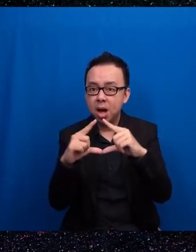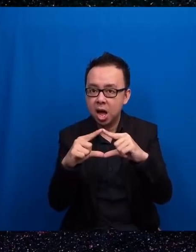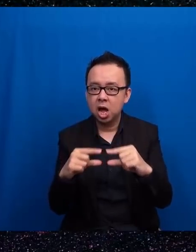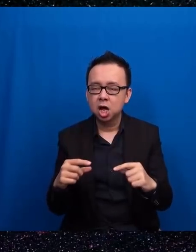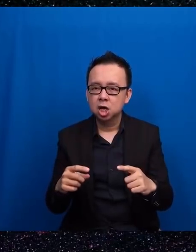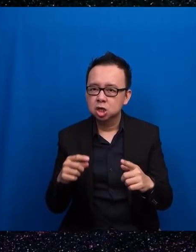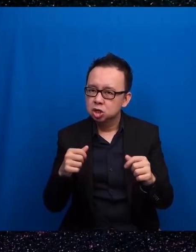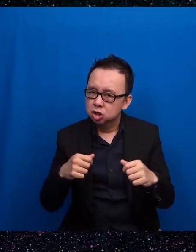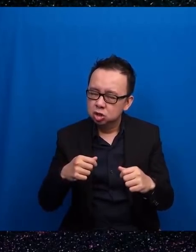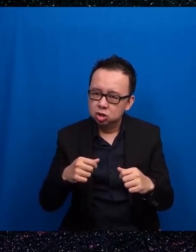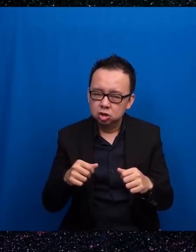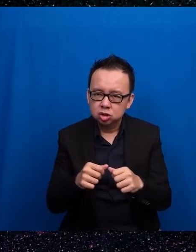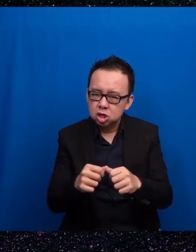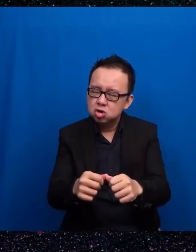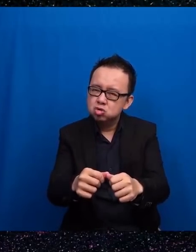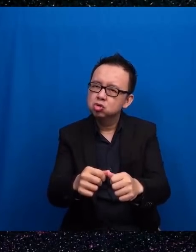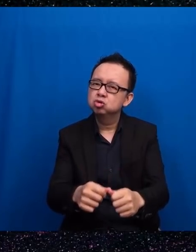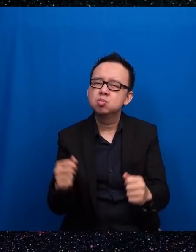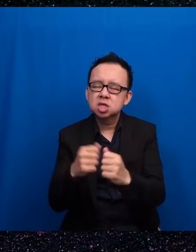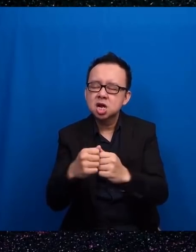Terus bertanding supaya cepat kaya.